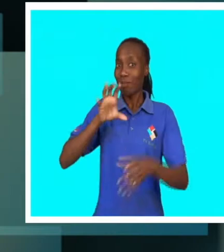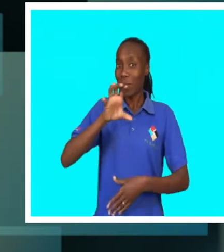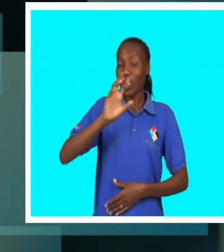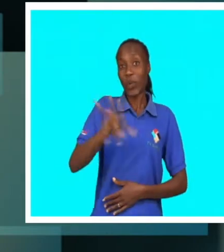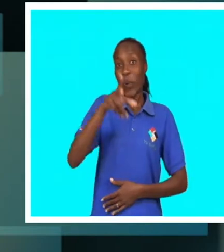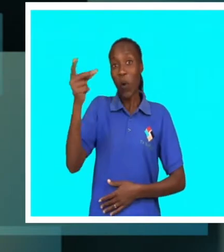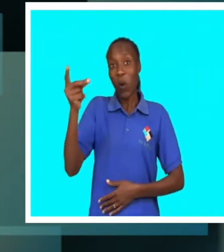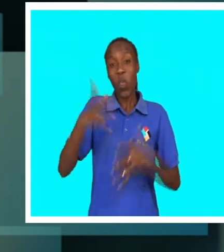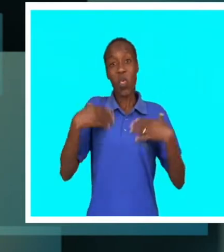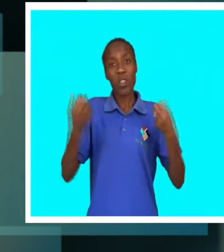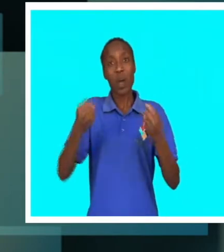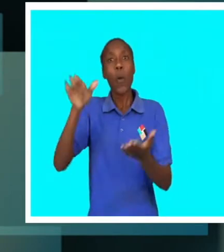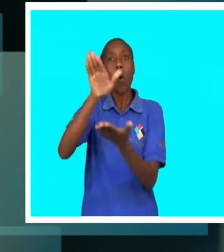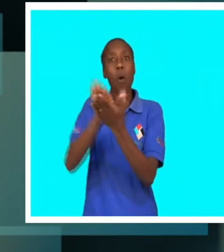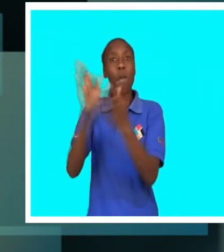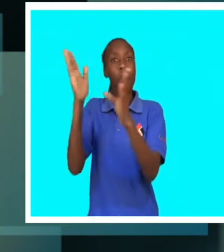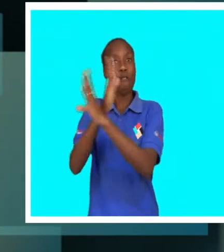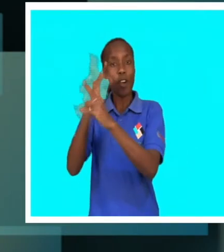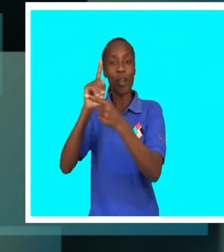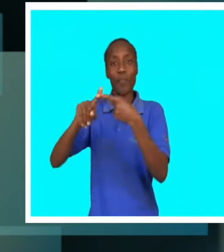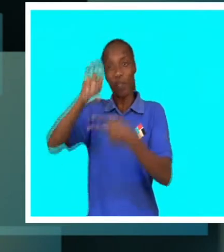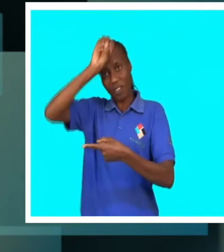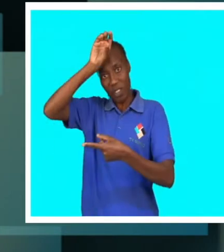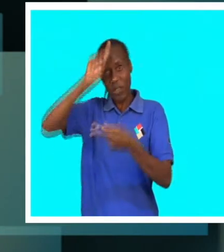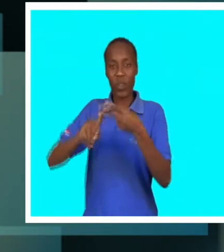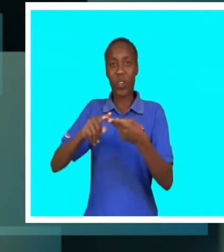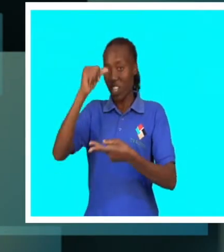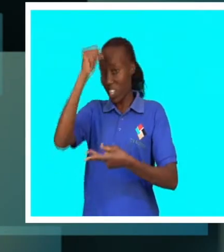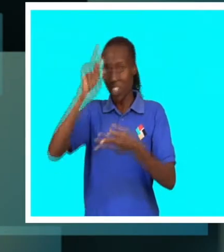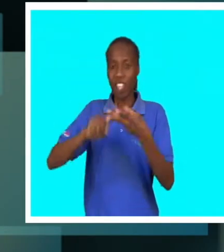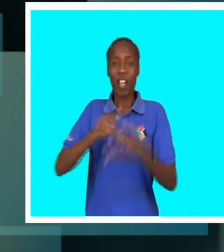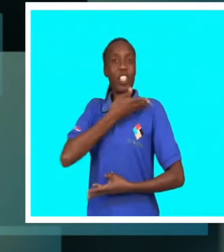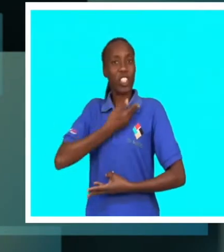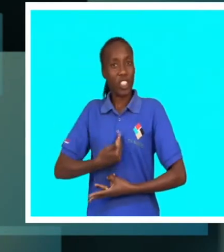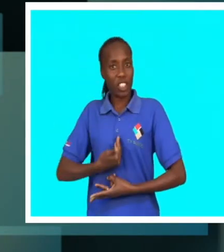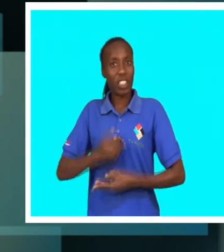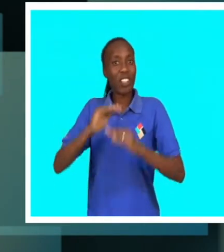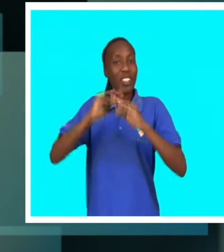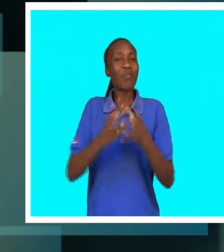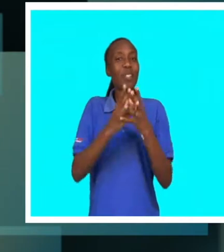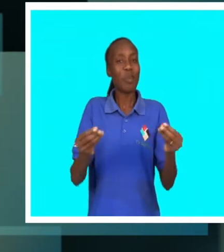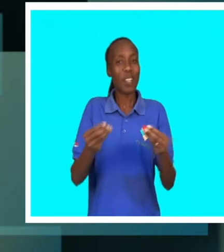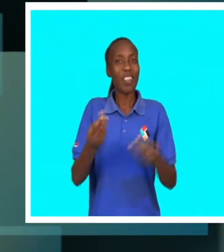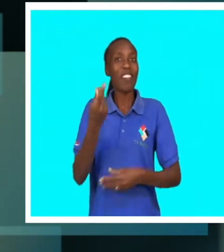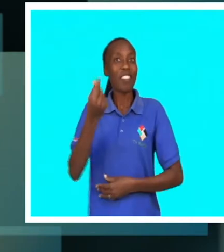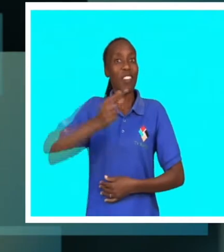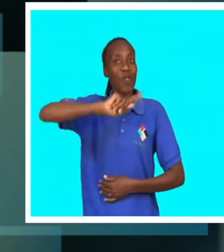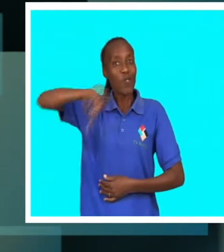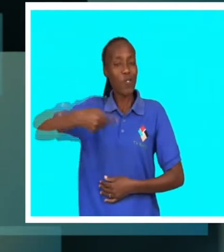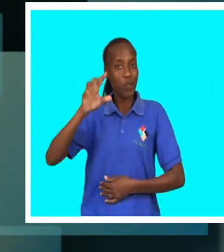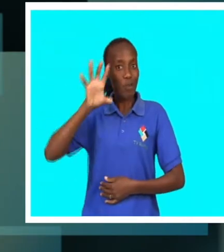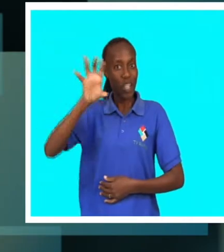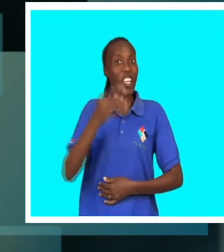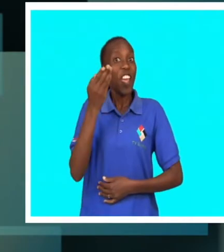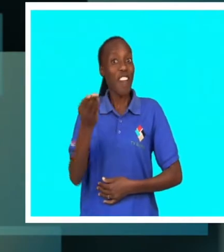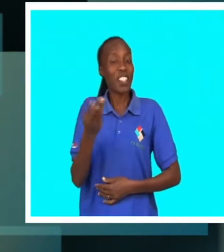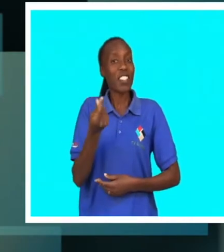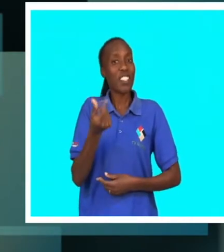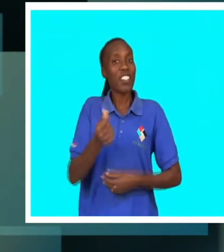sair do país para procurar a saúde fora. África do Sul, Índia, China. Estão a perder dinheiro no nosso país.